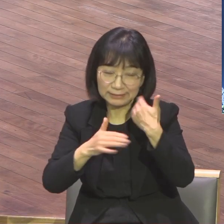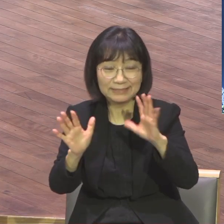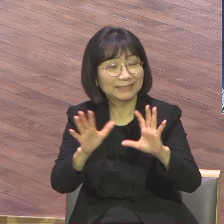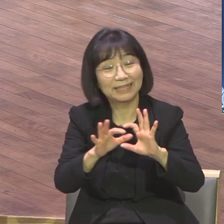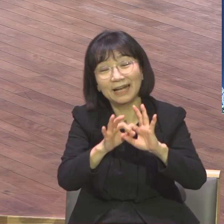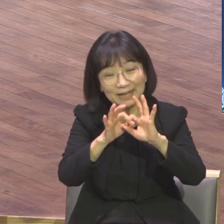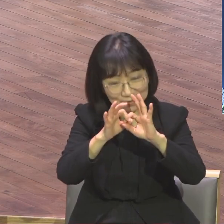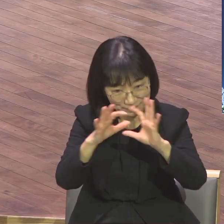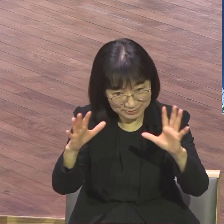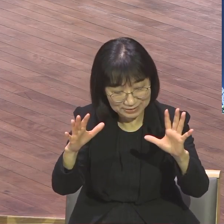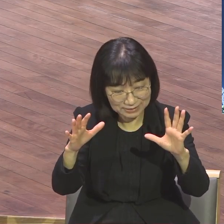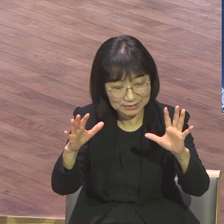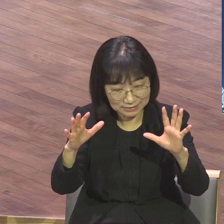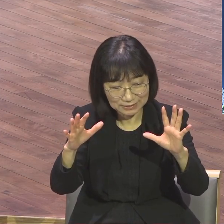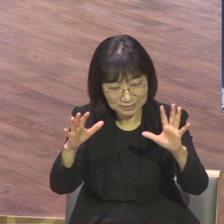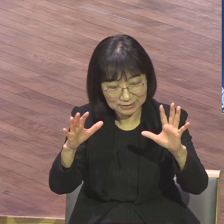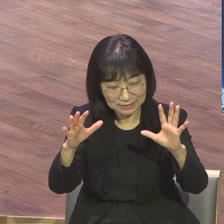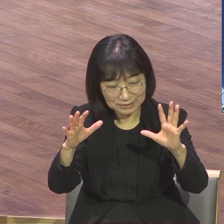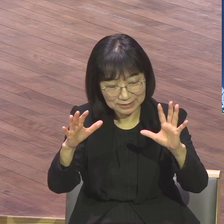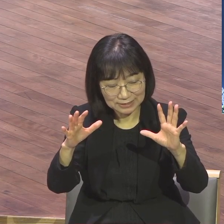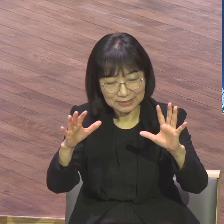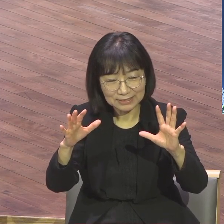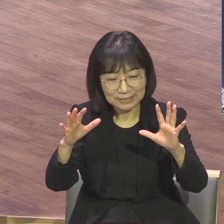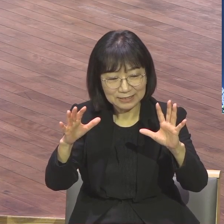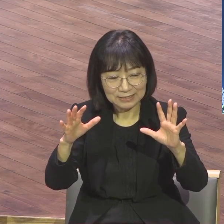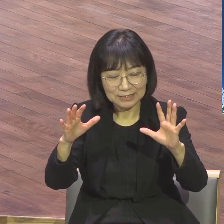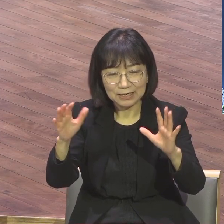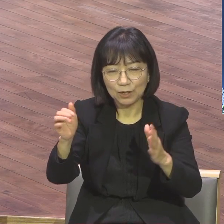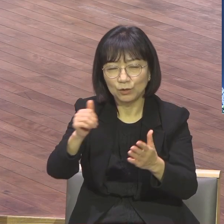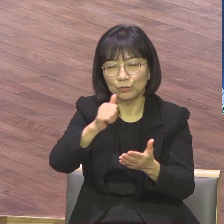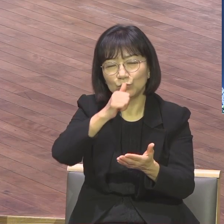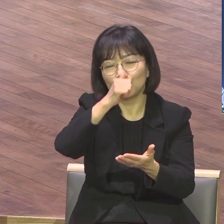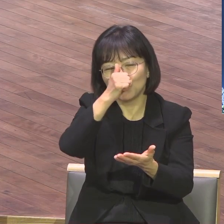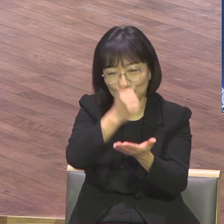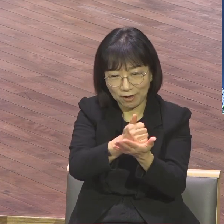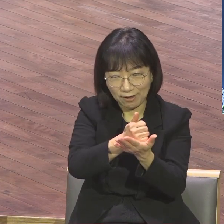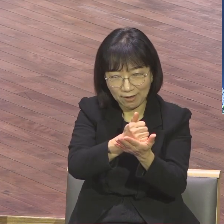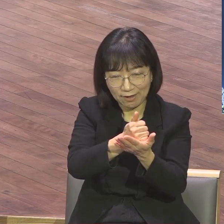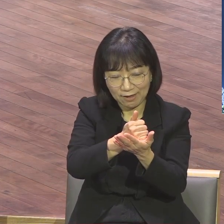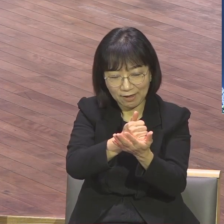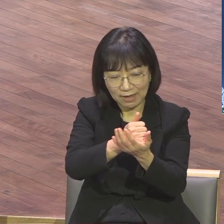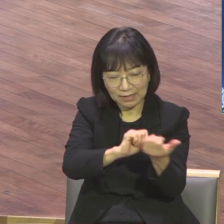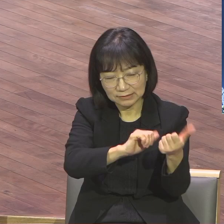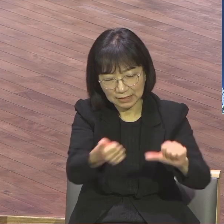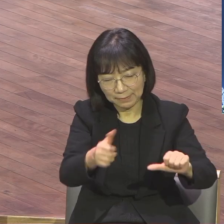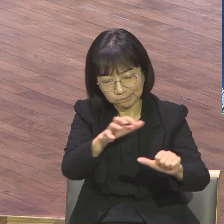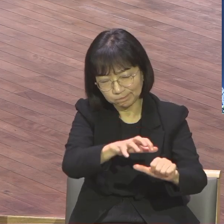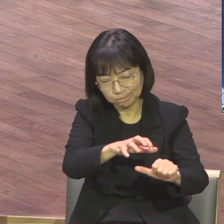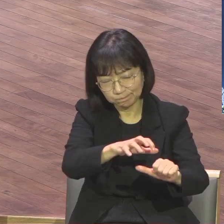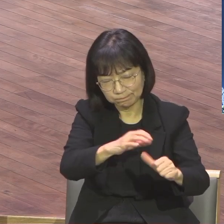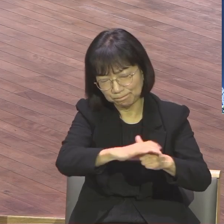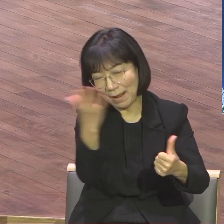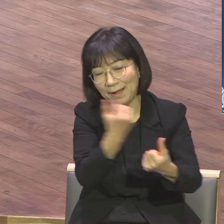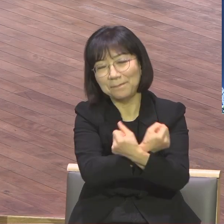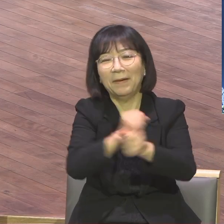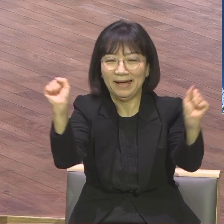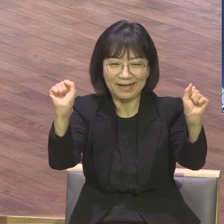누구든지 상관없이 죄와 사망의 권세에서 해방된다.